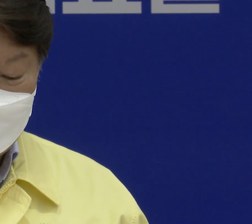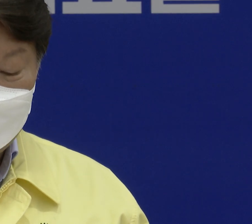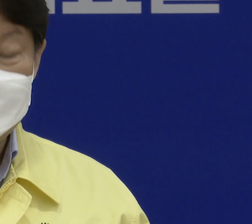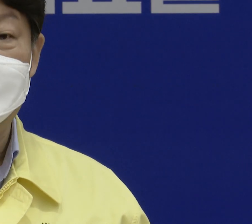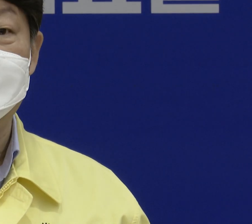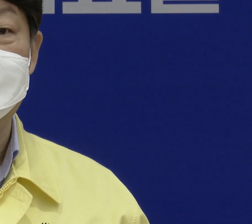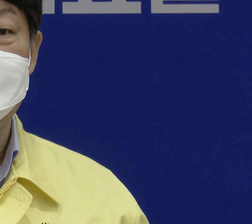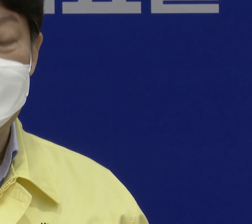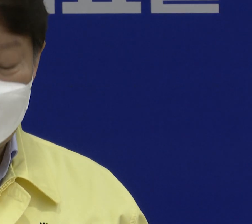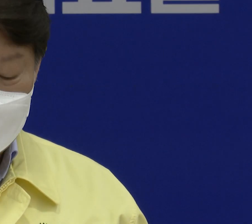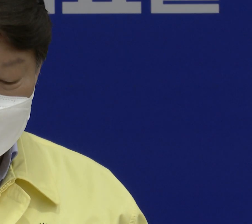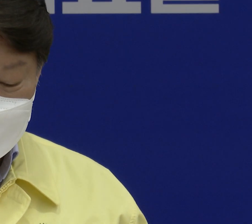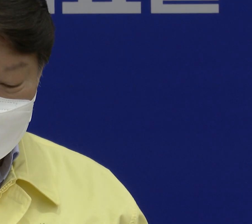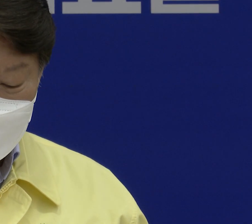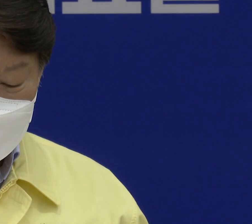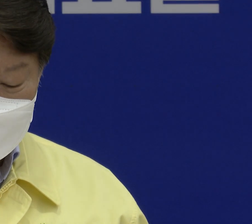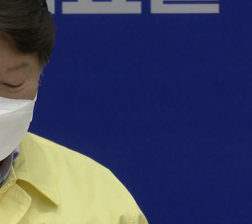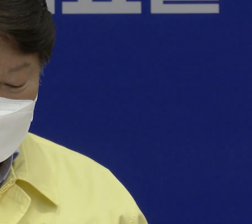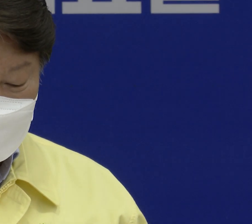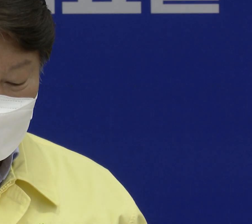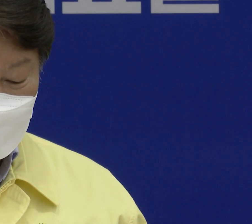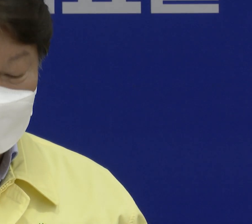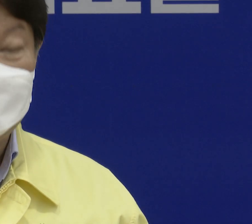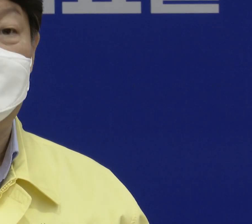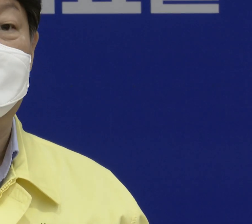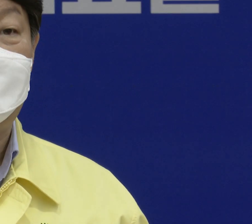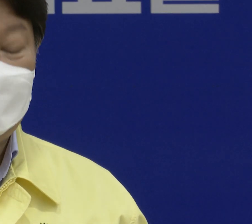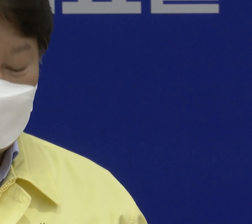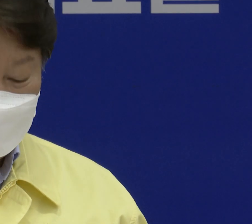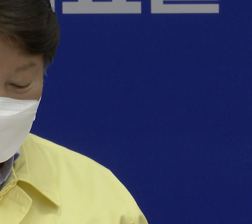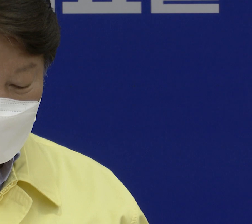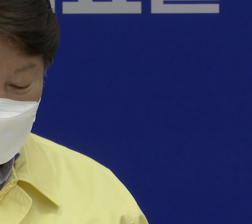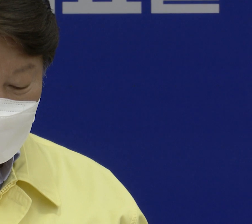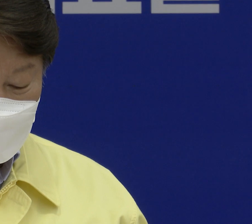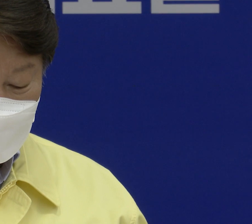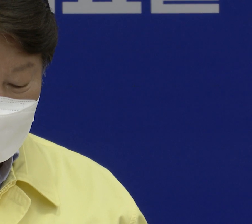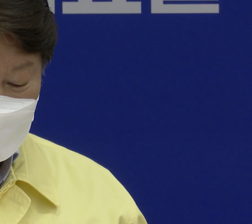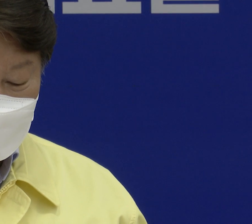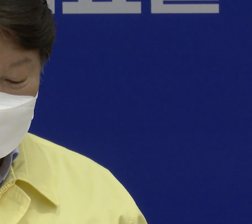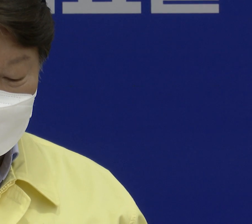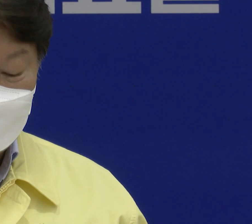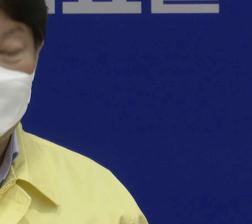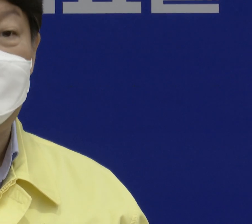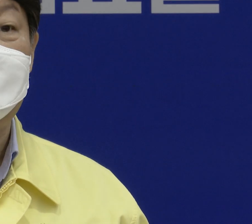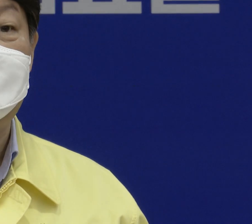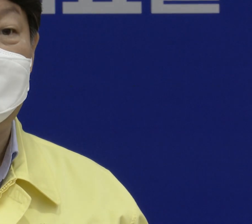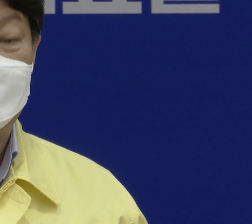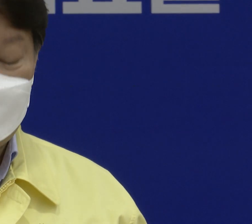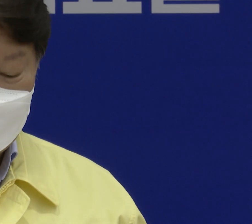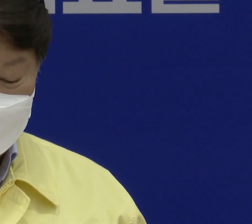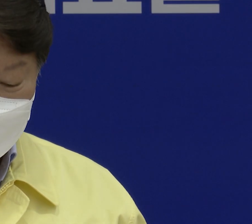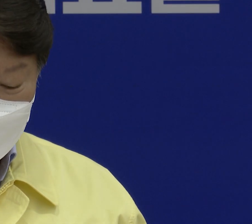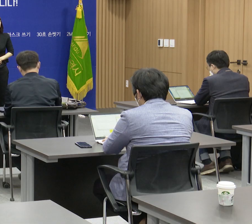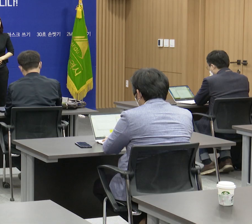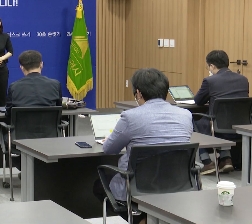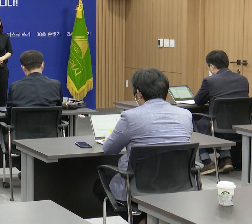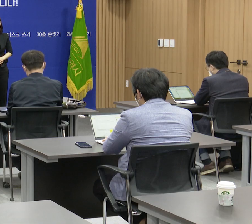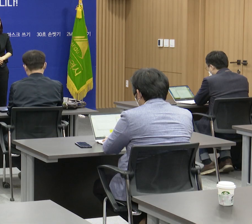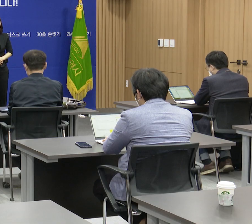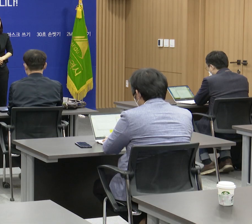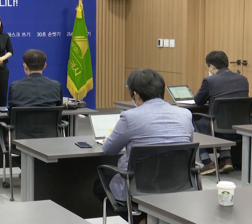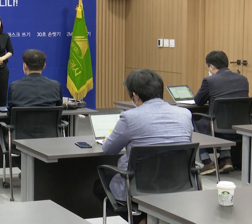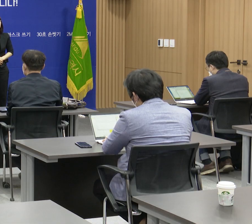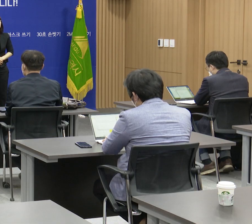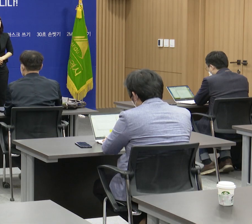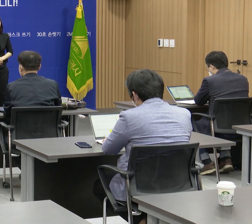특히 최근 수도권 주요 감염원인 동전 노래방을 다수 이용한 것으로 확인되어